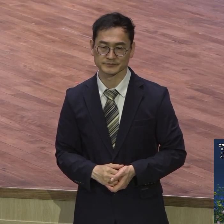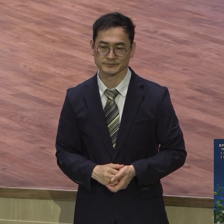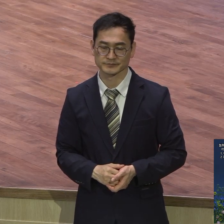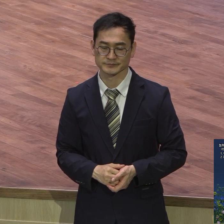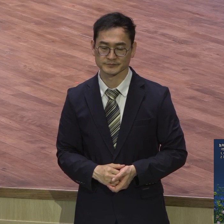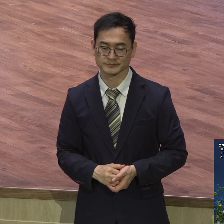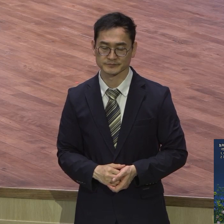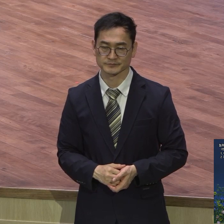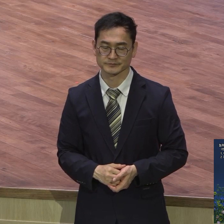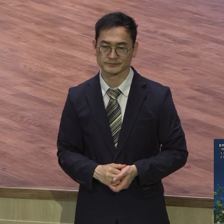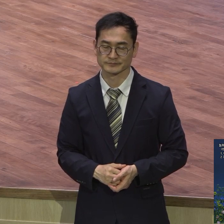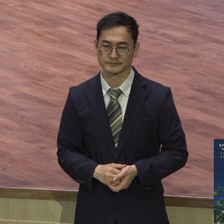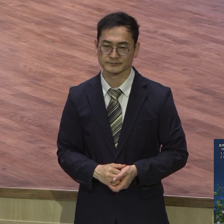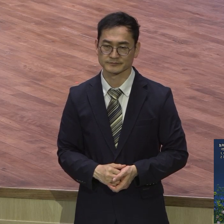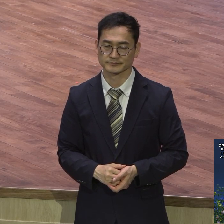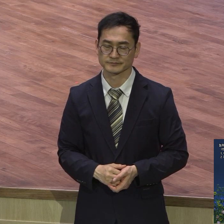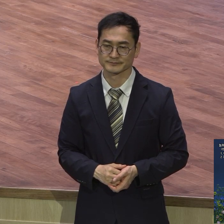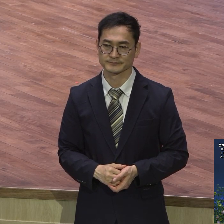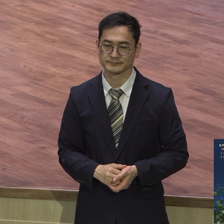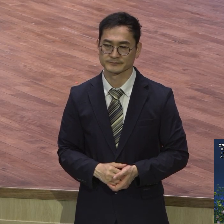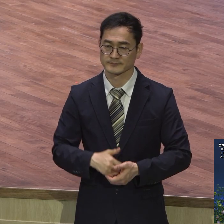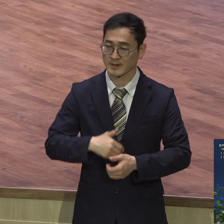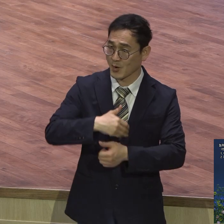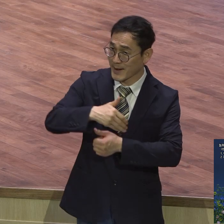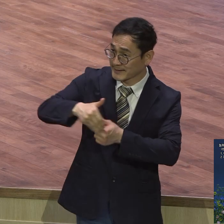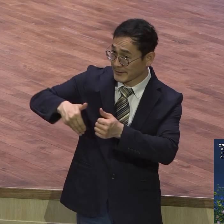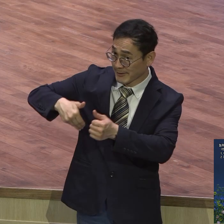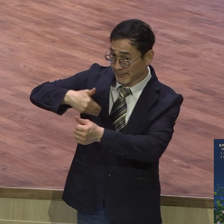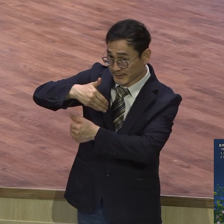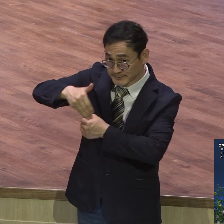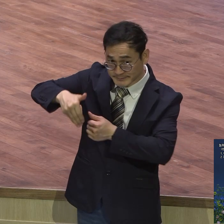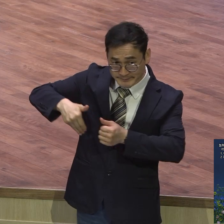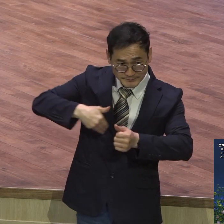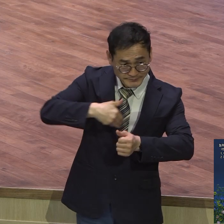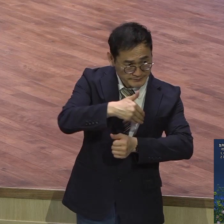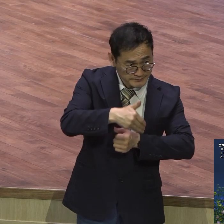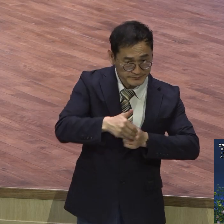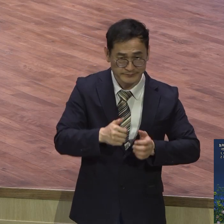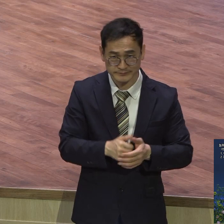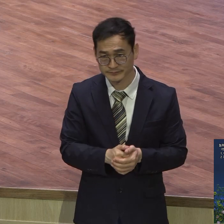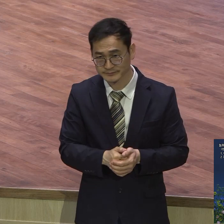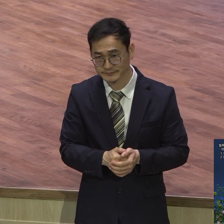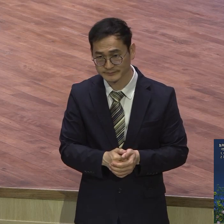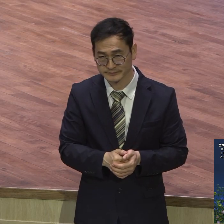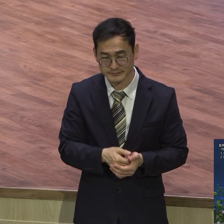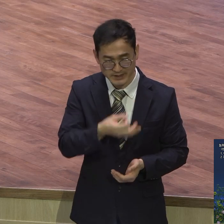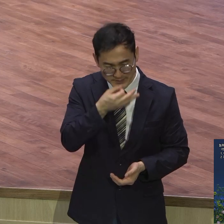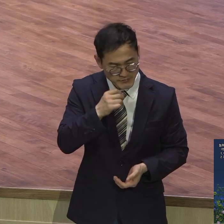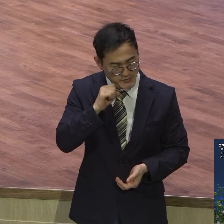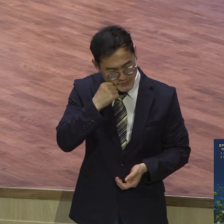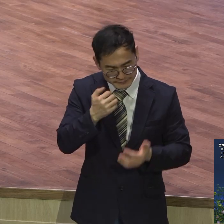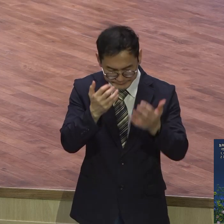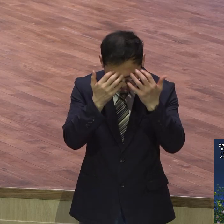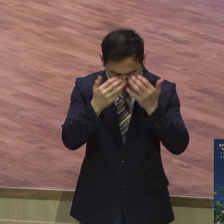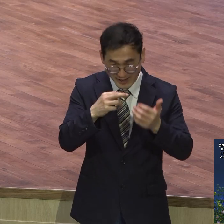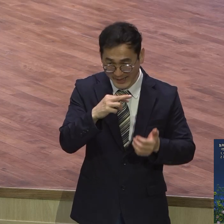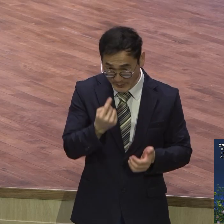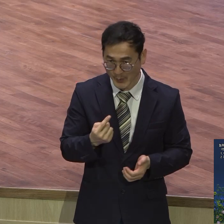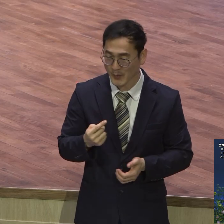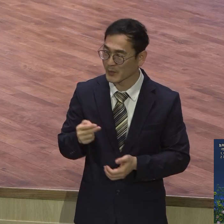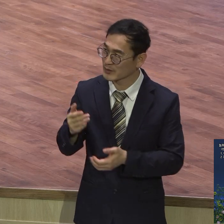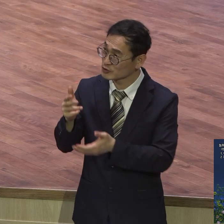어떤 환경 속에서 내 안에 계신 예수 그리스도의 능력을 믿으시기 바랍니다 나은